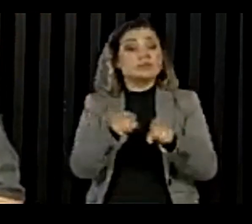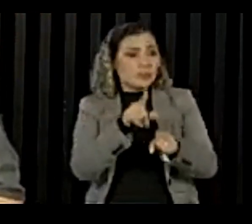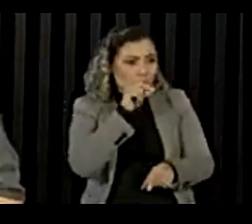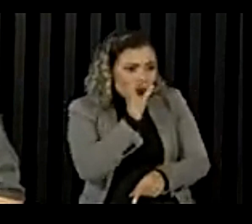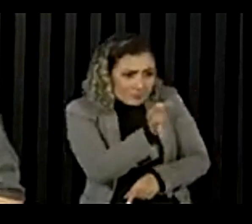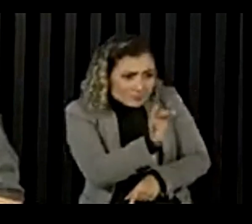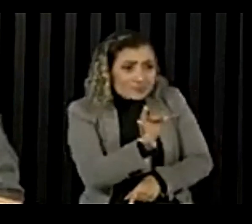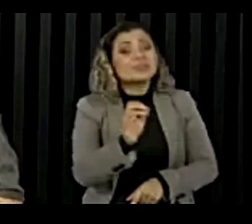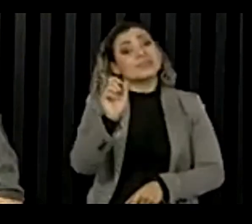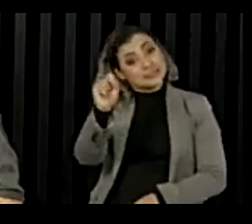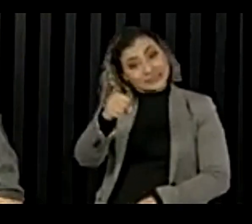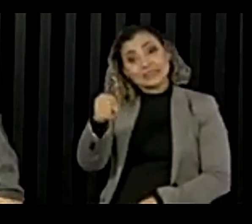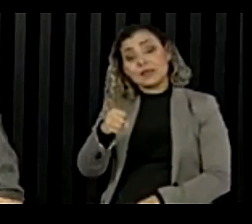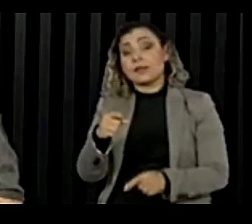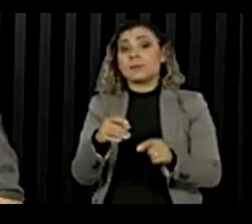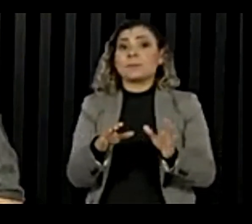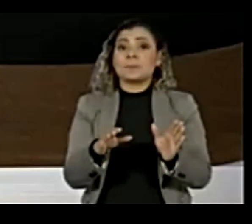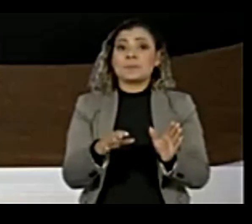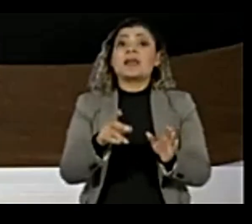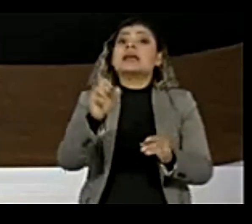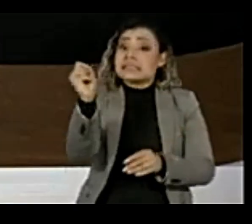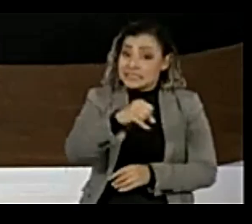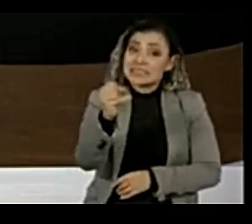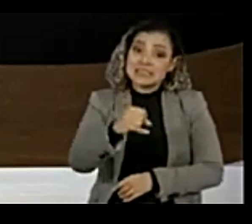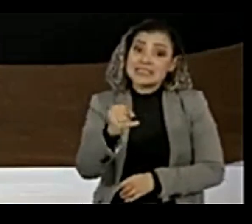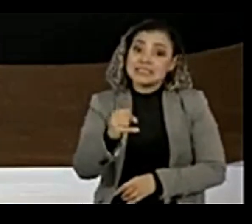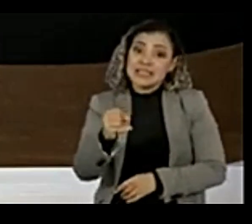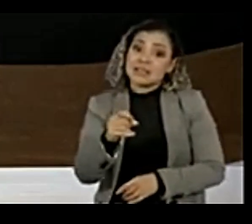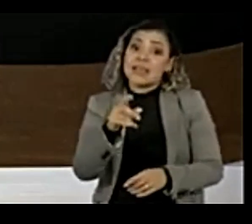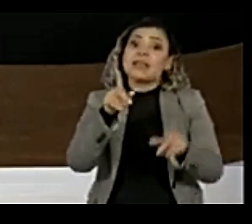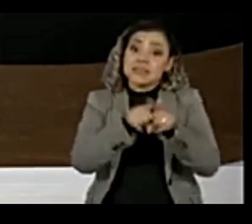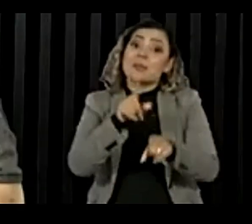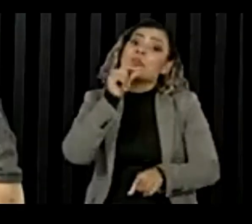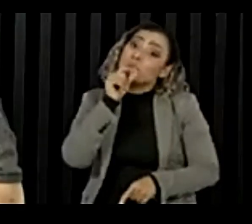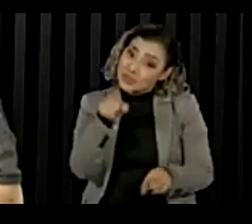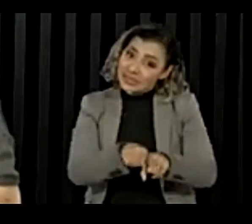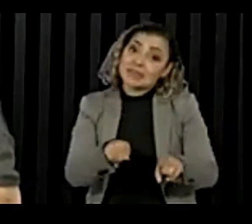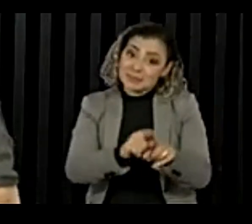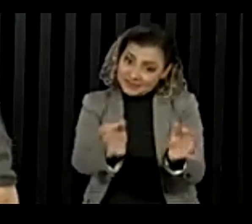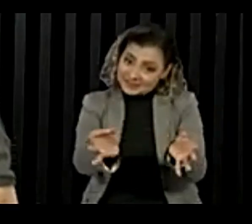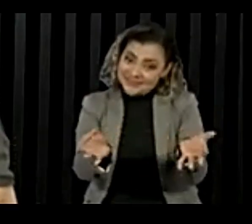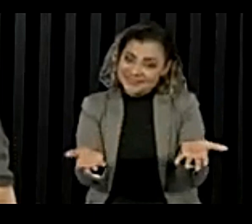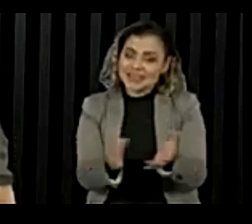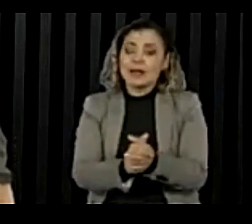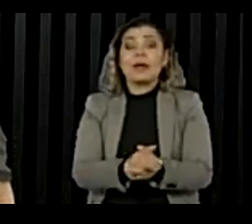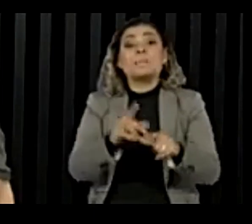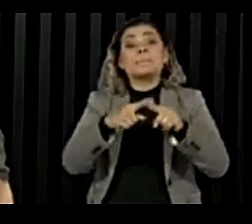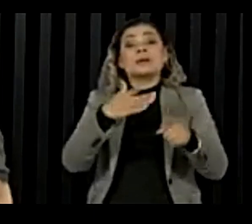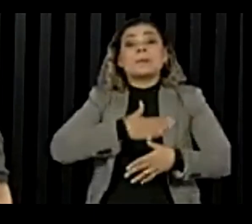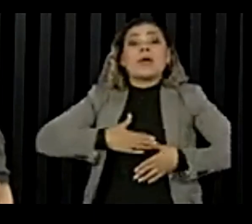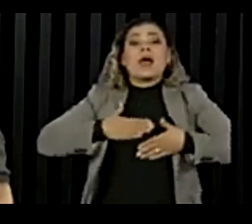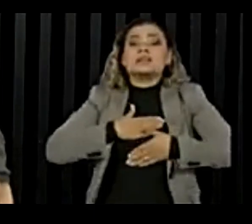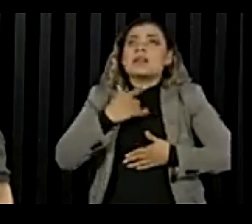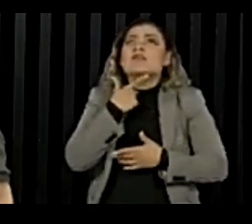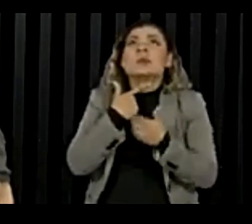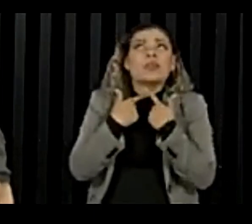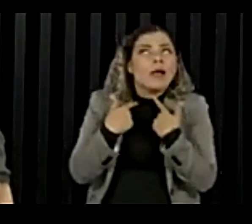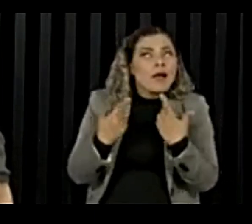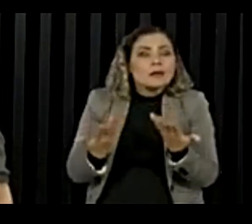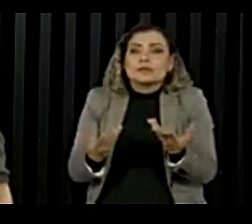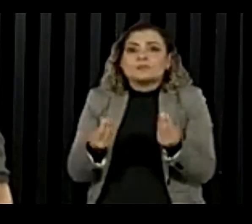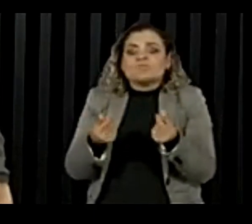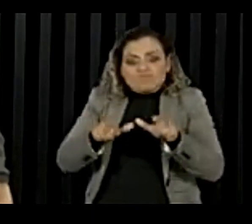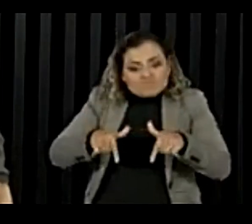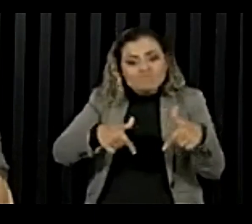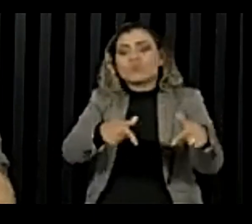do que... Modo sobrevivência. E a respeito, assim, do que me dá prazer... O Edgar falou sobre essa